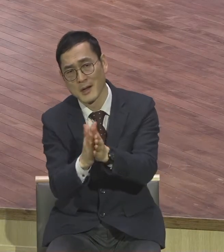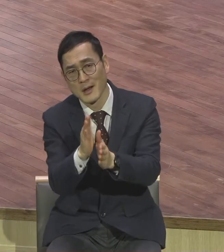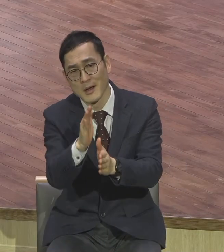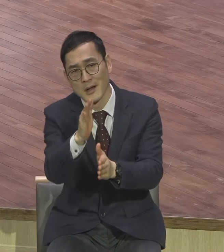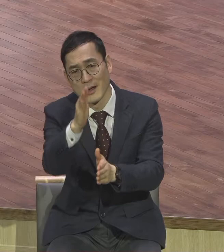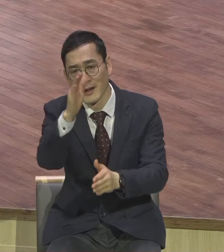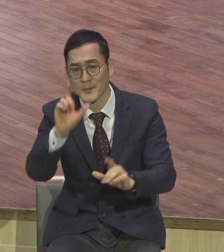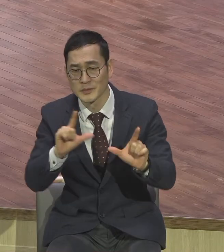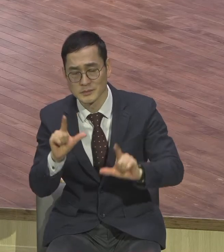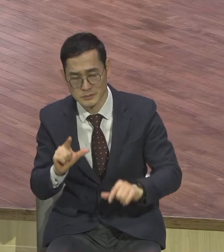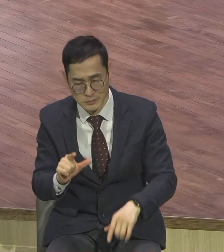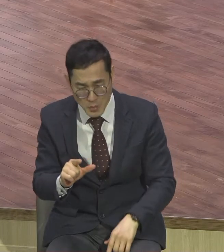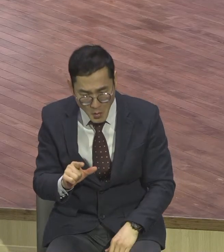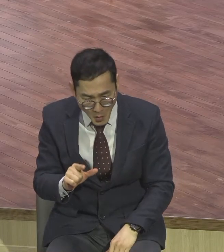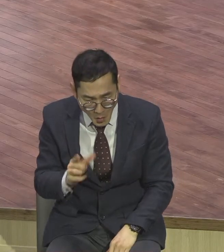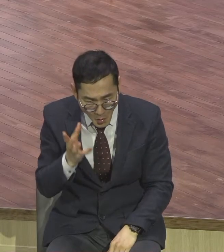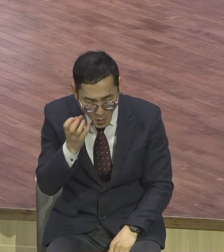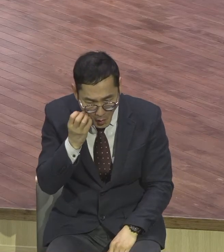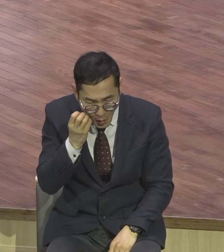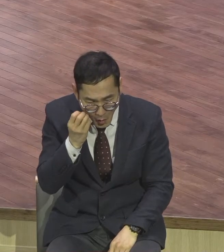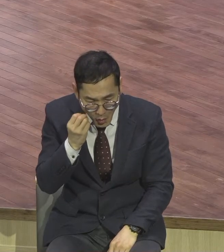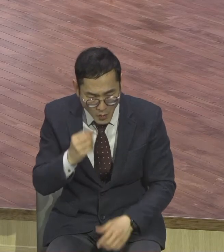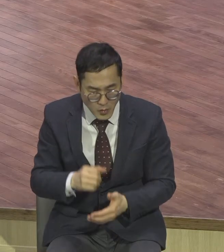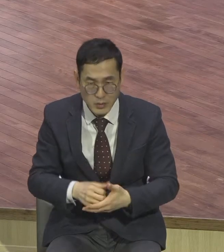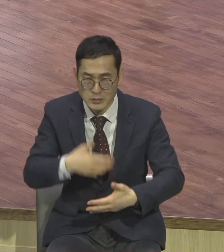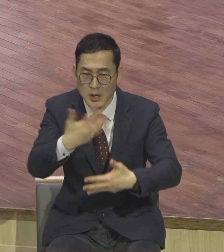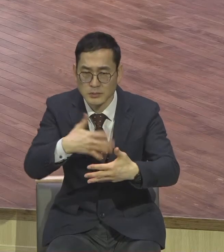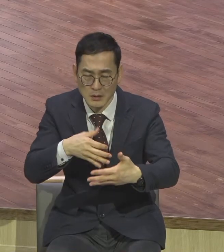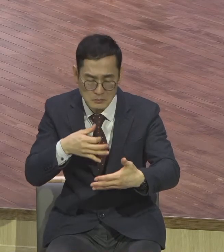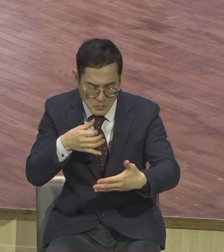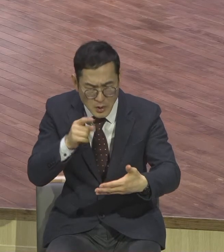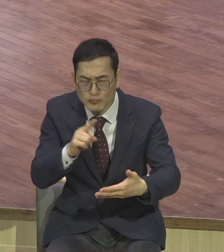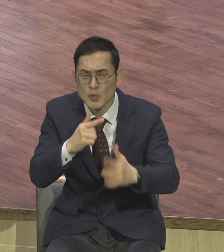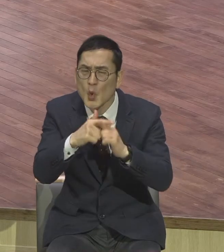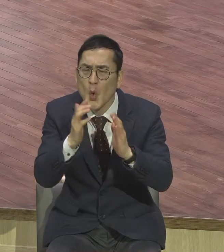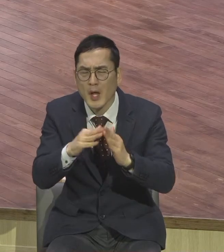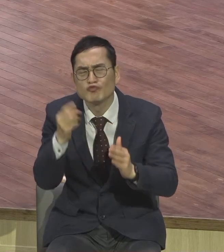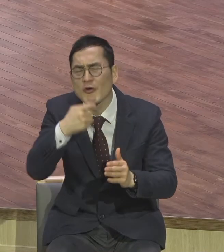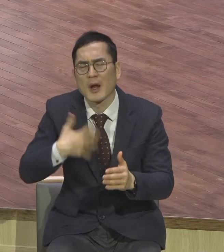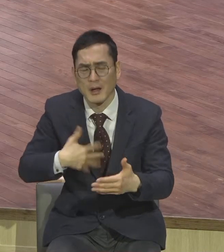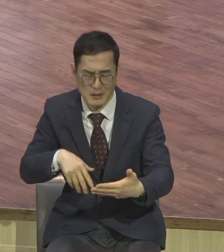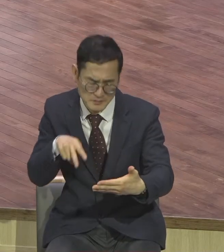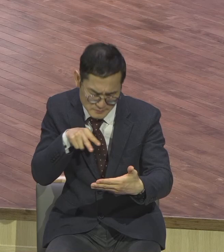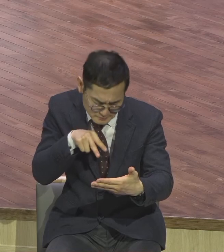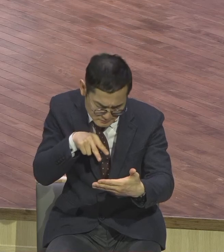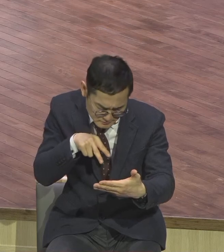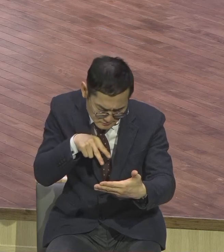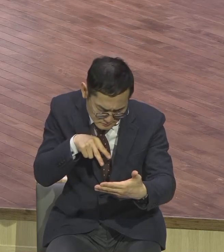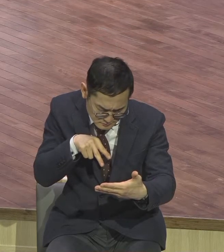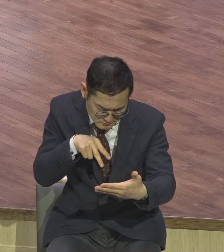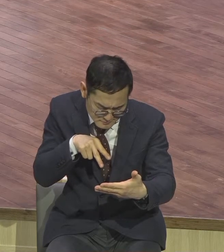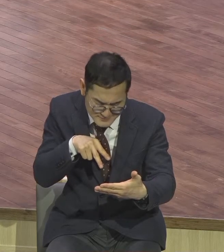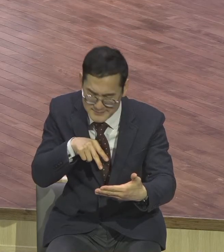처음에는 몰랐어요. 한참 보다가 이상한 거예요. 이게 이게 전능신교라